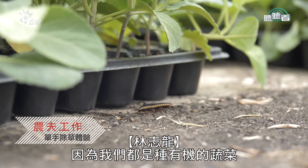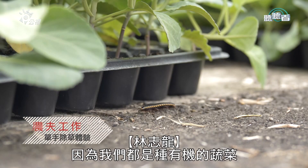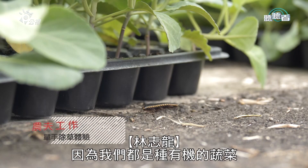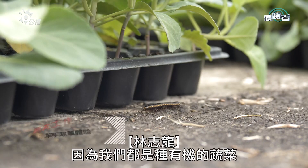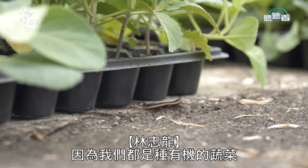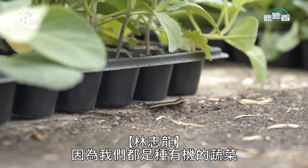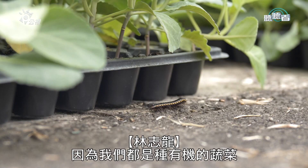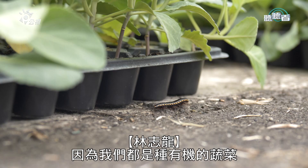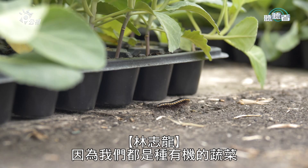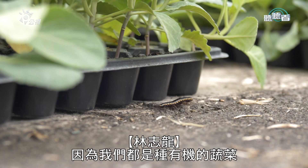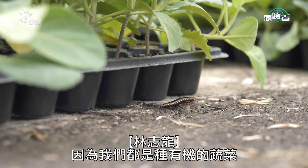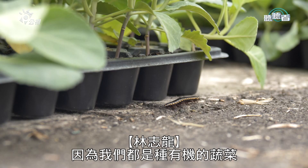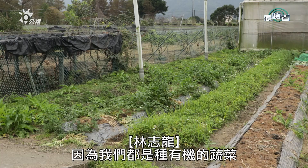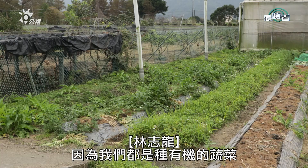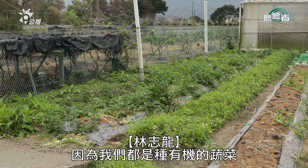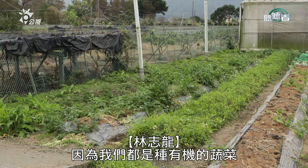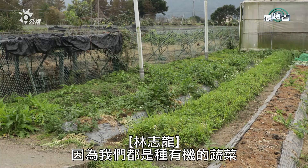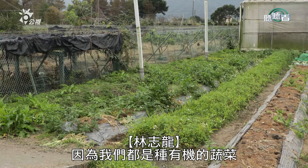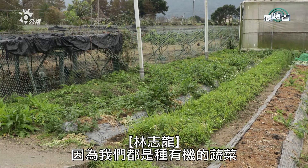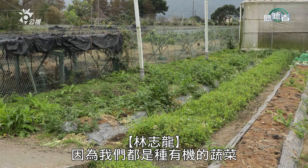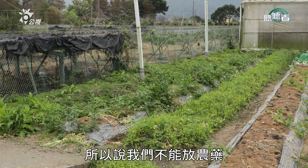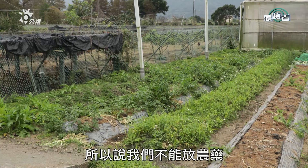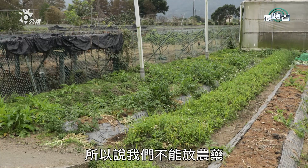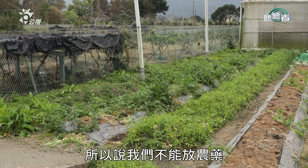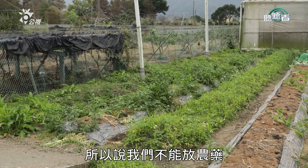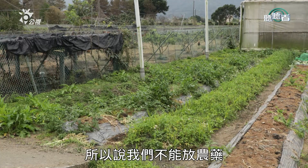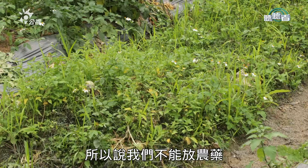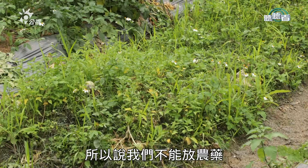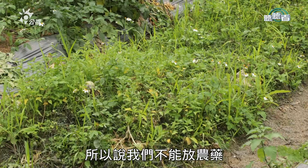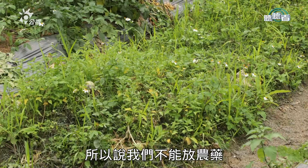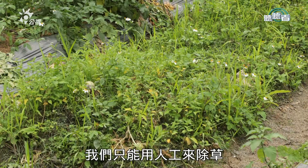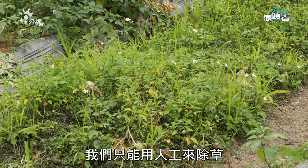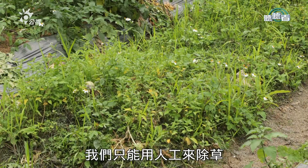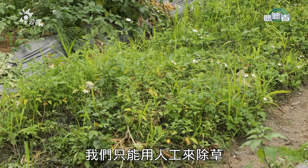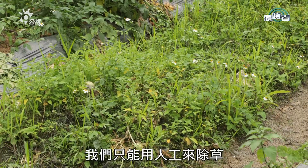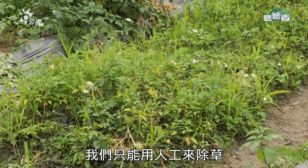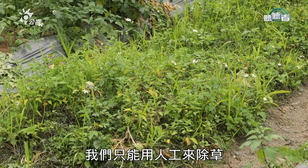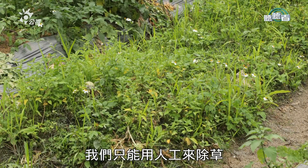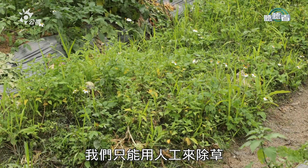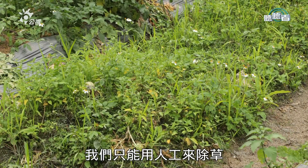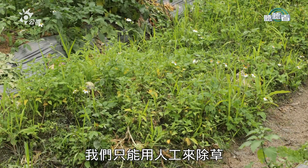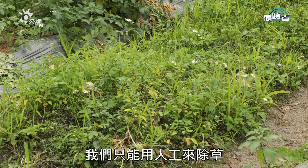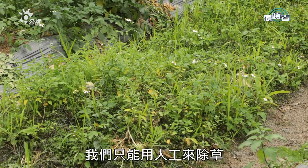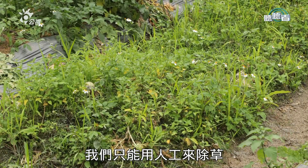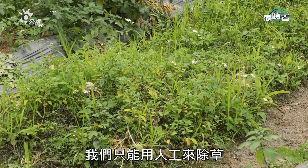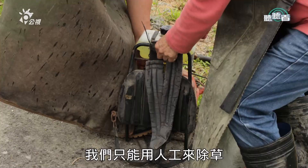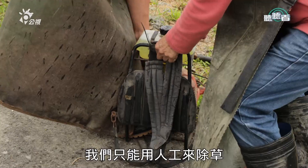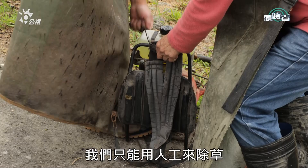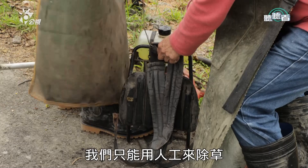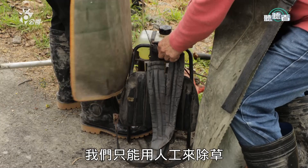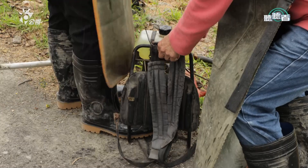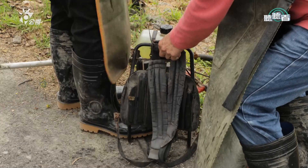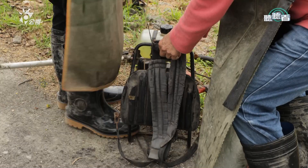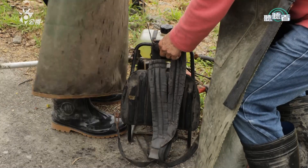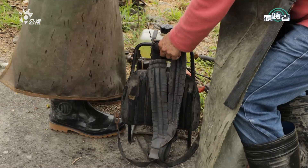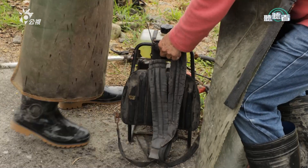因为我们都是种有机的蔬菜，所以说我们不能放农药，我们只能用人工来除草。